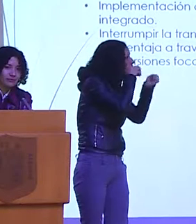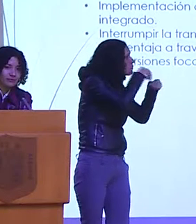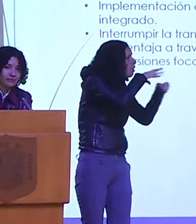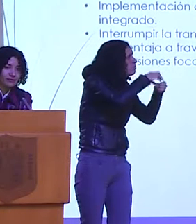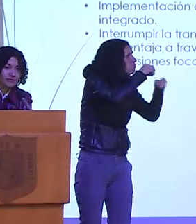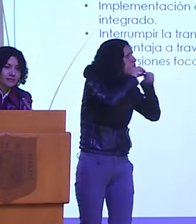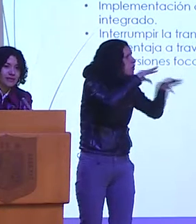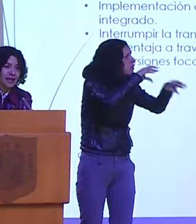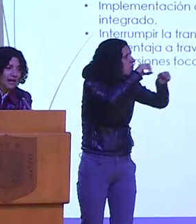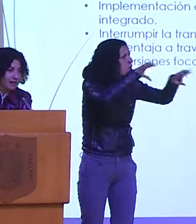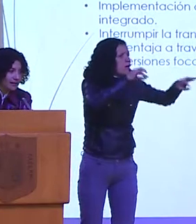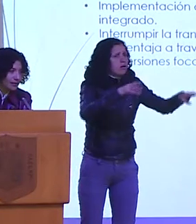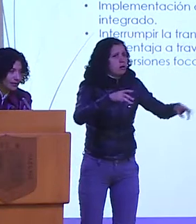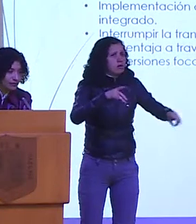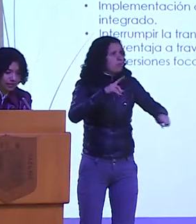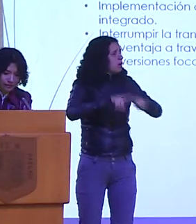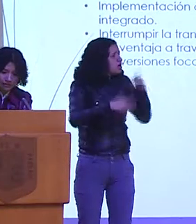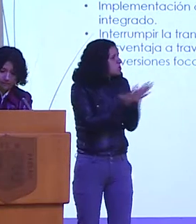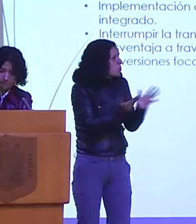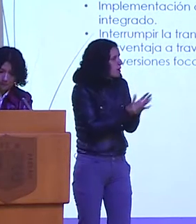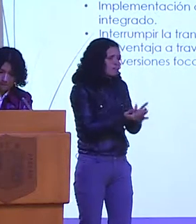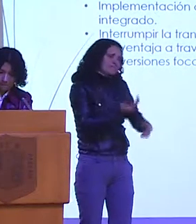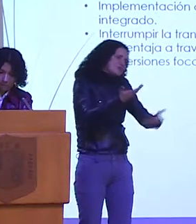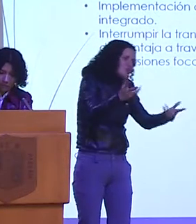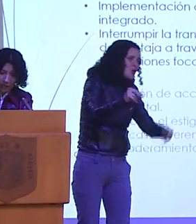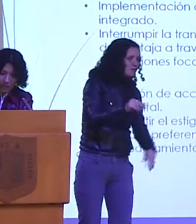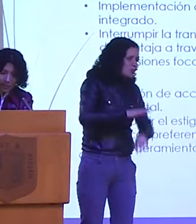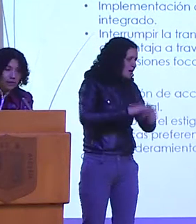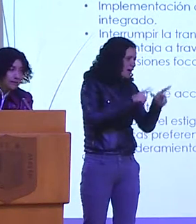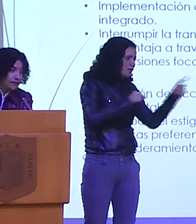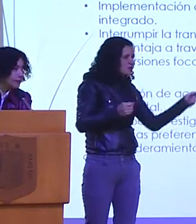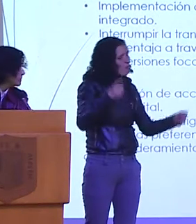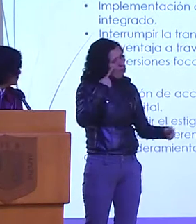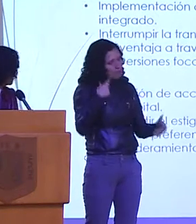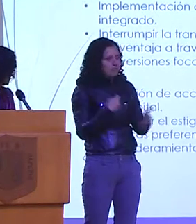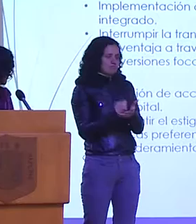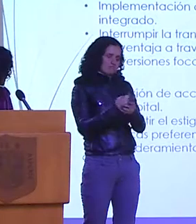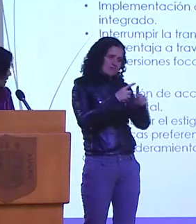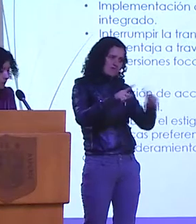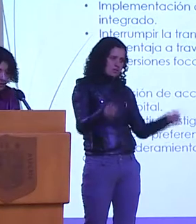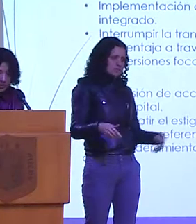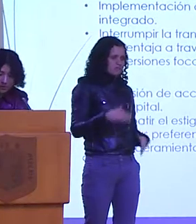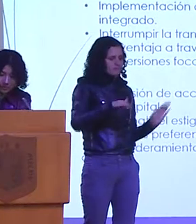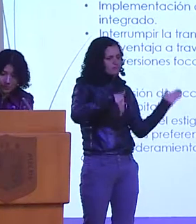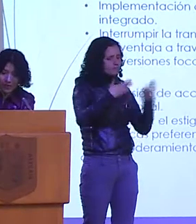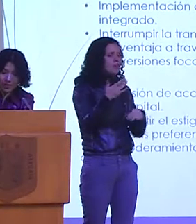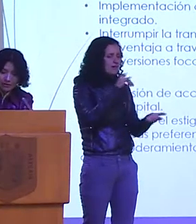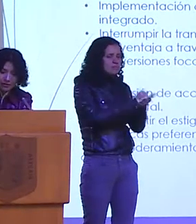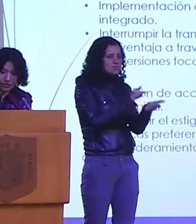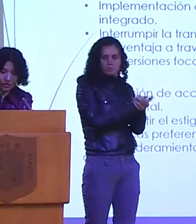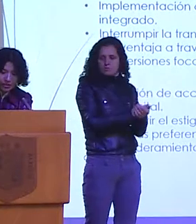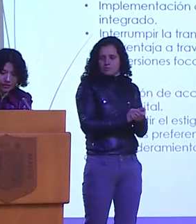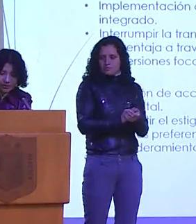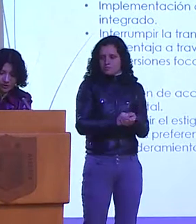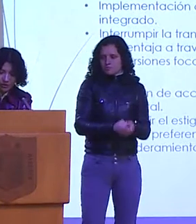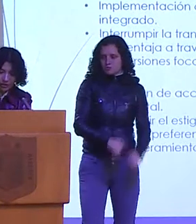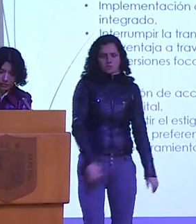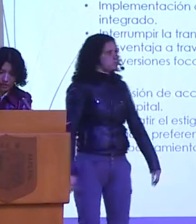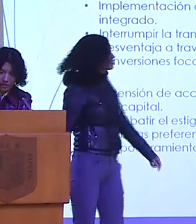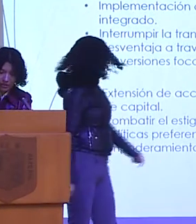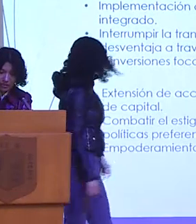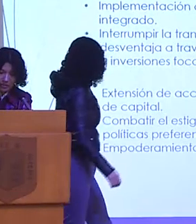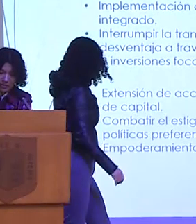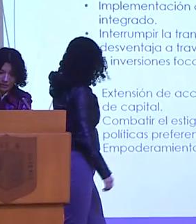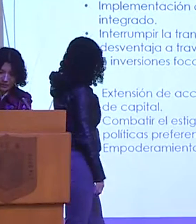no, hay que hacer la diferencia. Siguiente. Ah, bueno, ahí mismo. Exención de acceso a